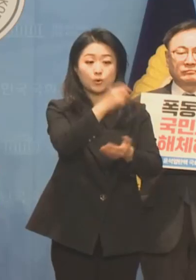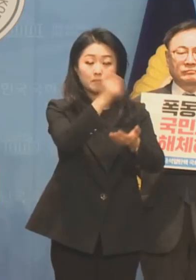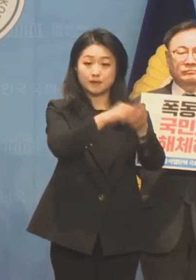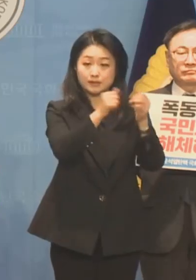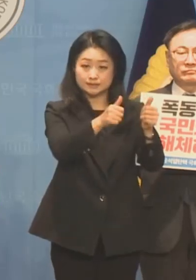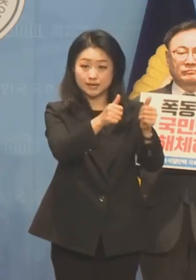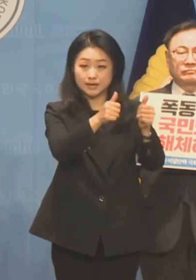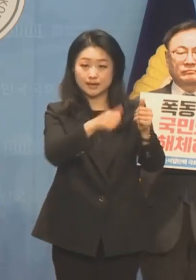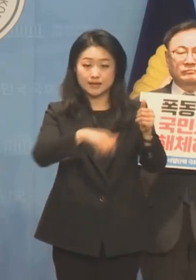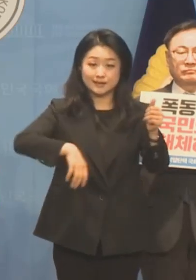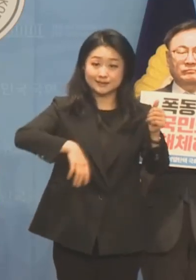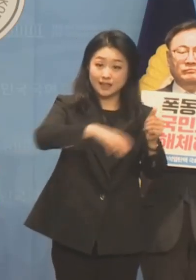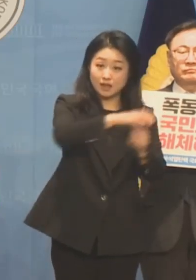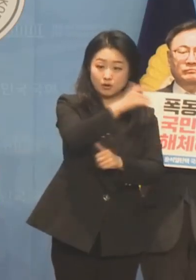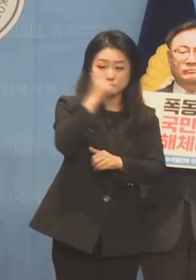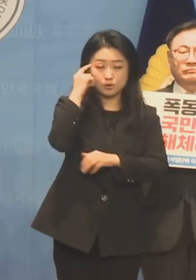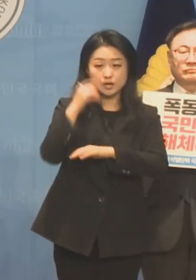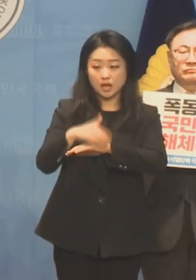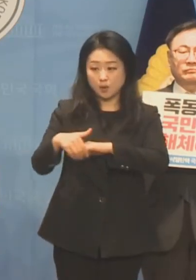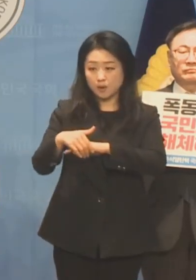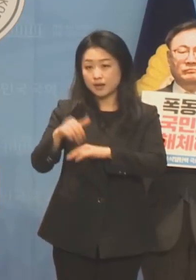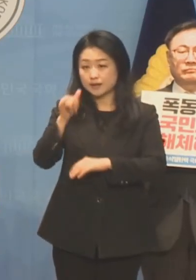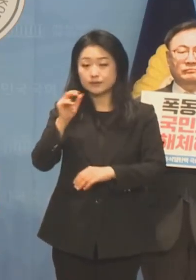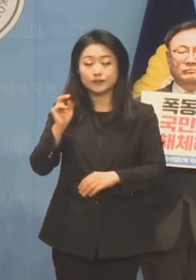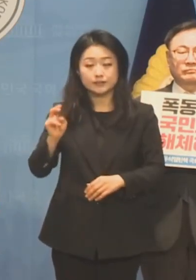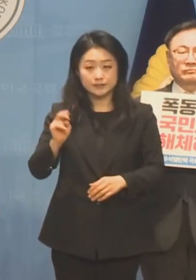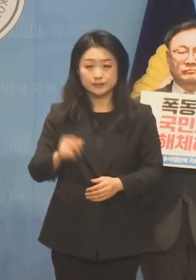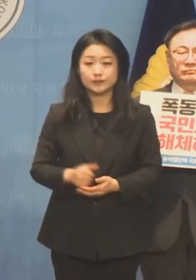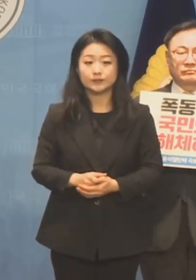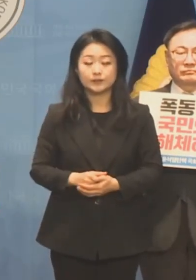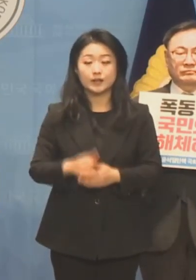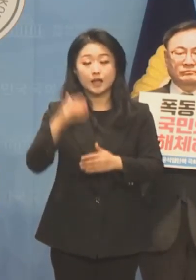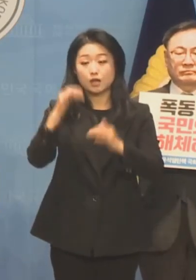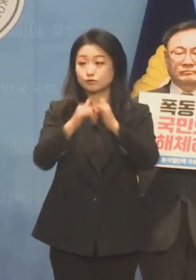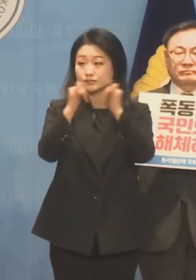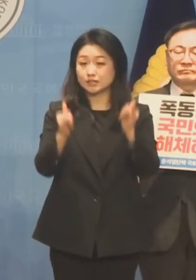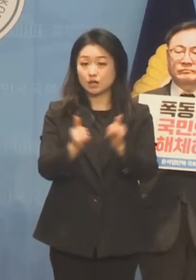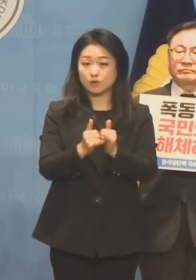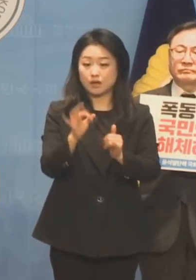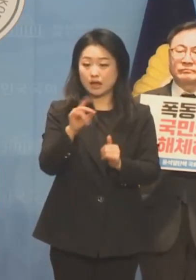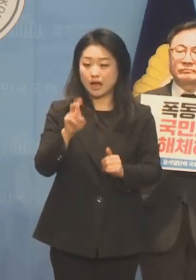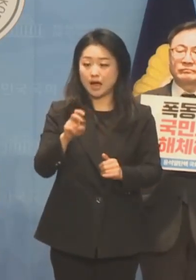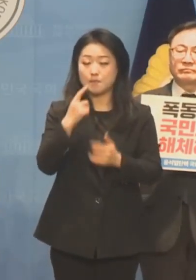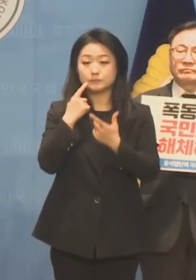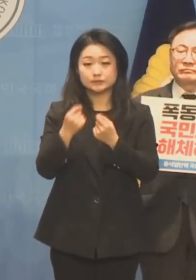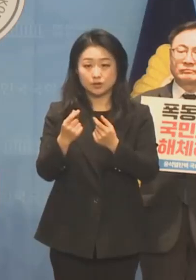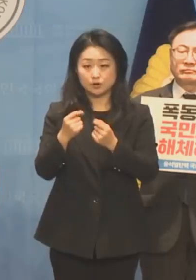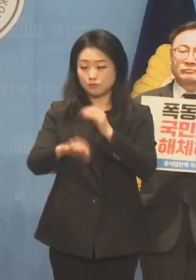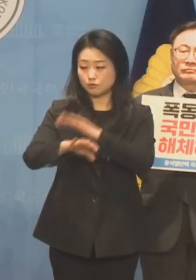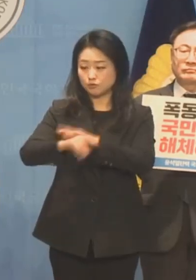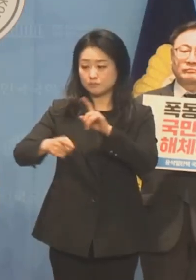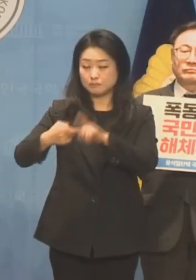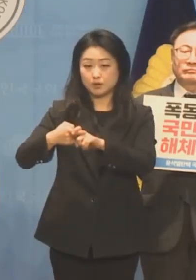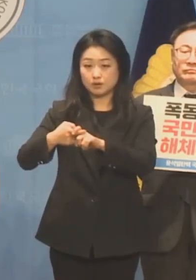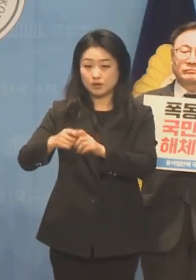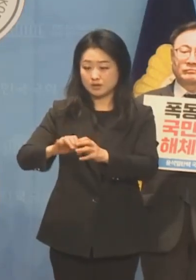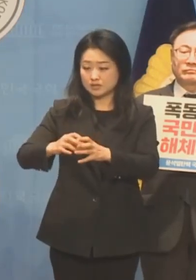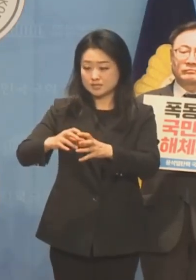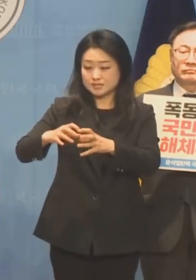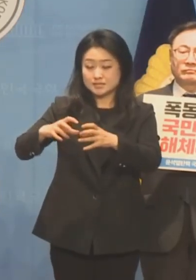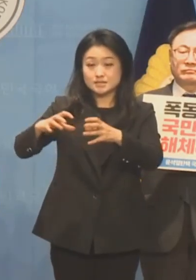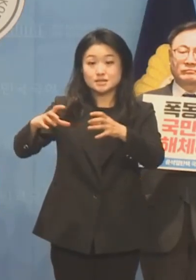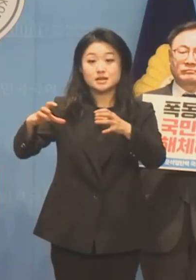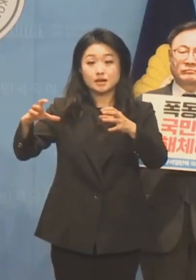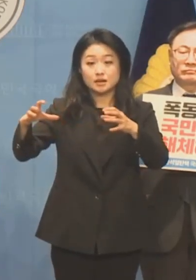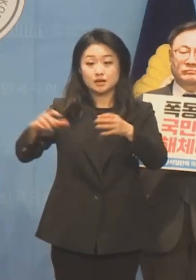헌법재판관에 대한 테러까지 암시하고 나섰습니다. 우리 사회에 암처럼 자라난 구구 세력이 윤석열의 복귀를